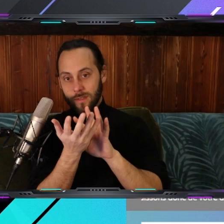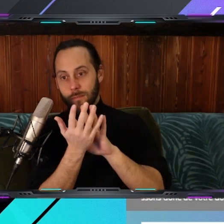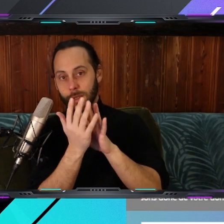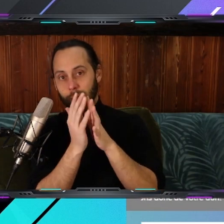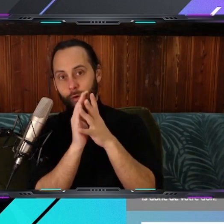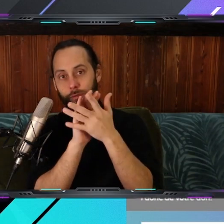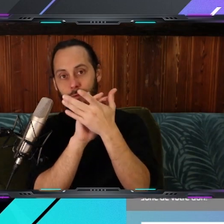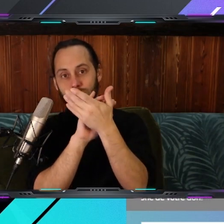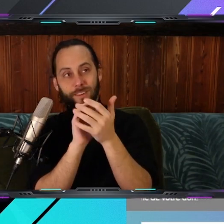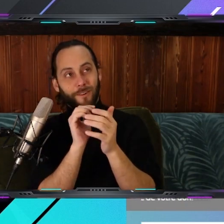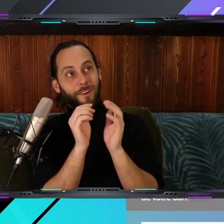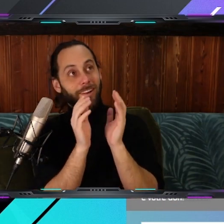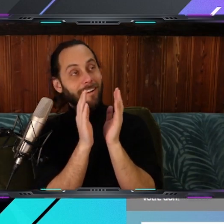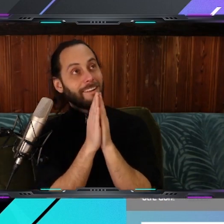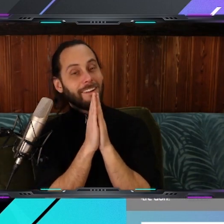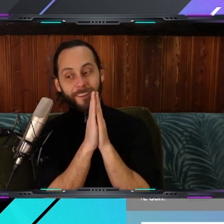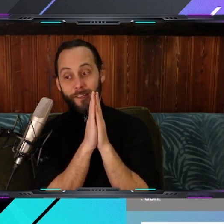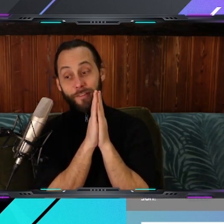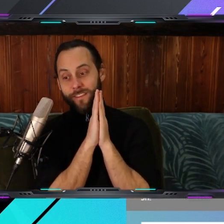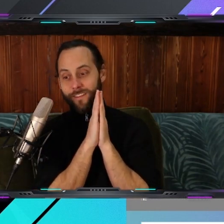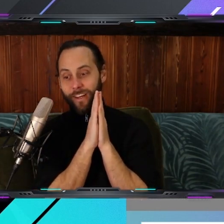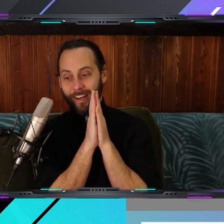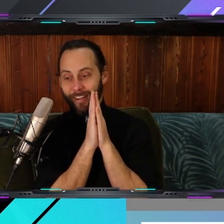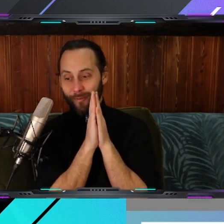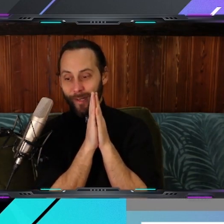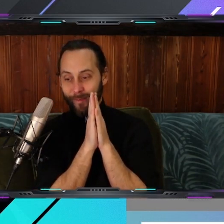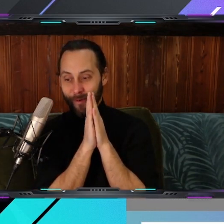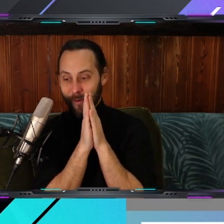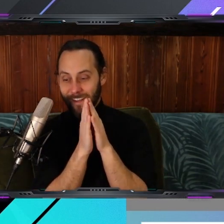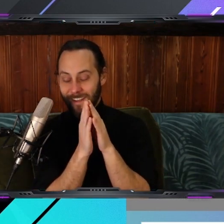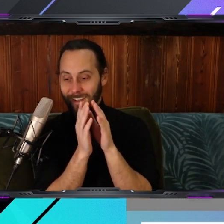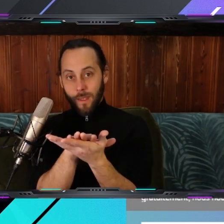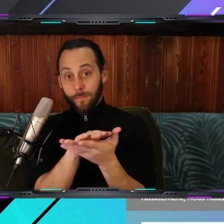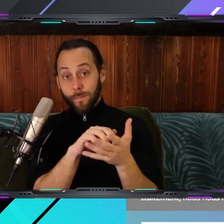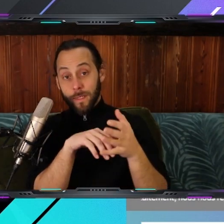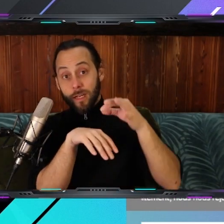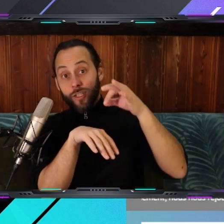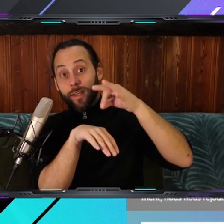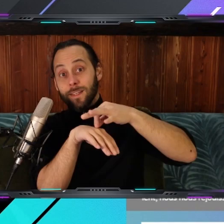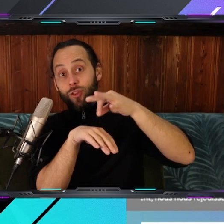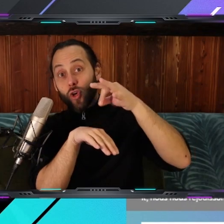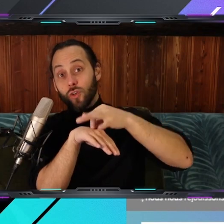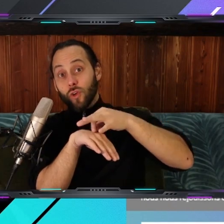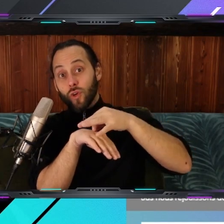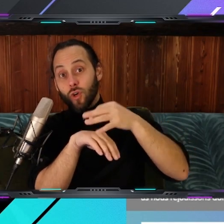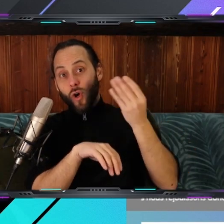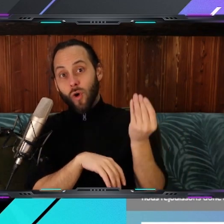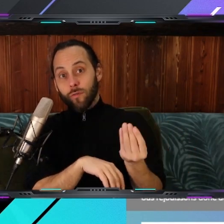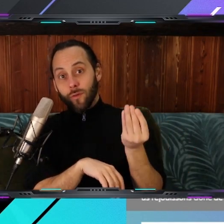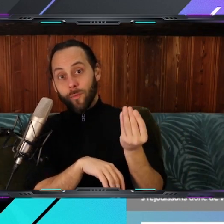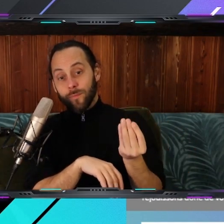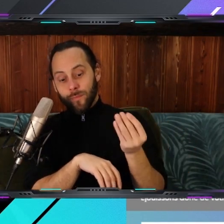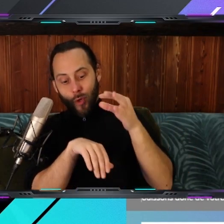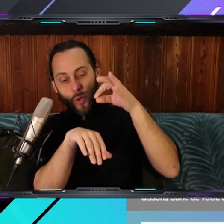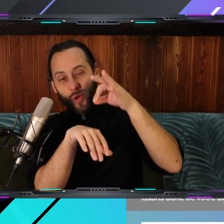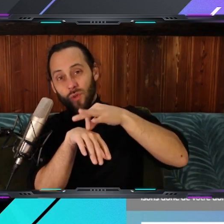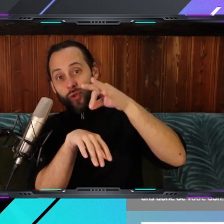Non, ça c'est une métamorphose. Oh là là. Cette phrase, elle est complexe pour moi. Puis pédiatre, je dirais docteur